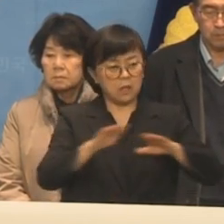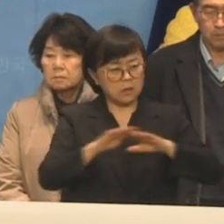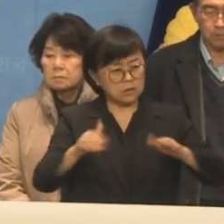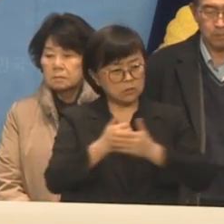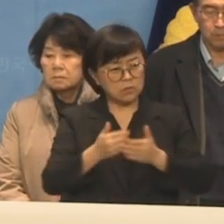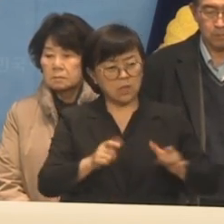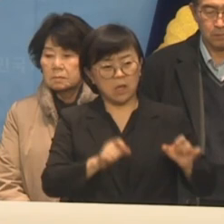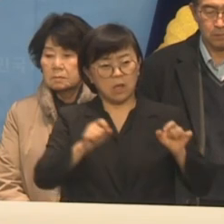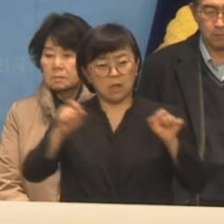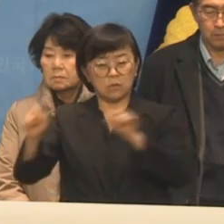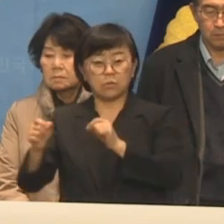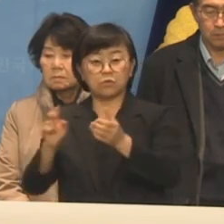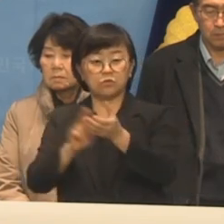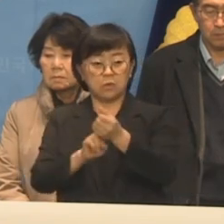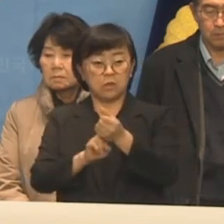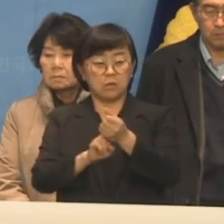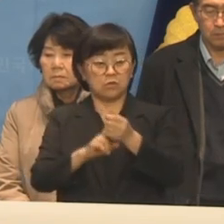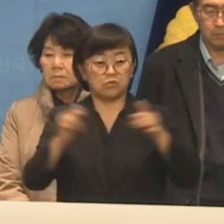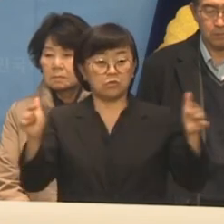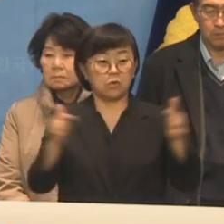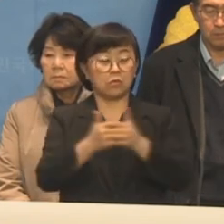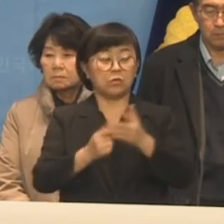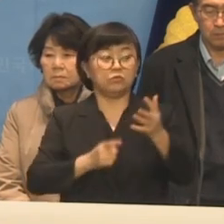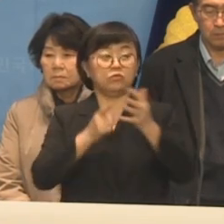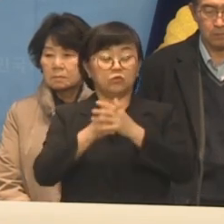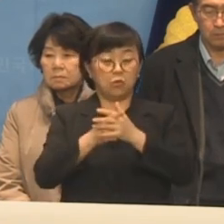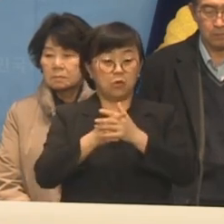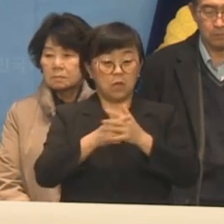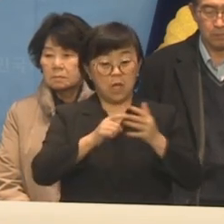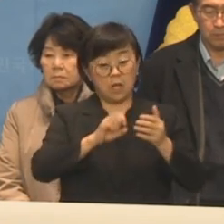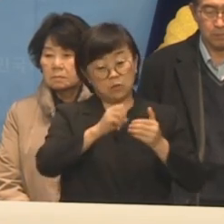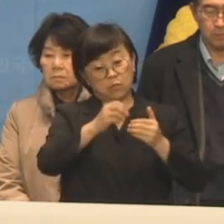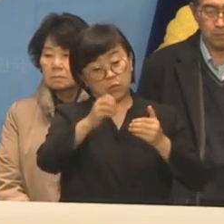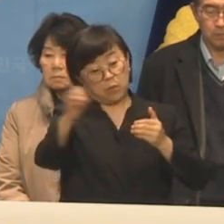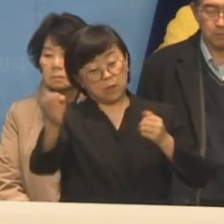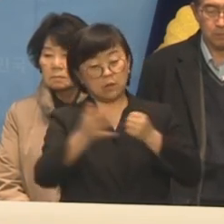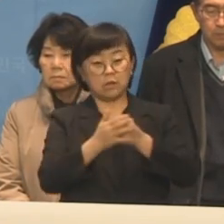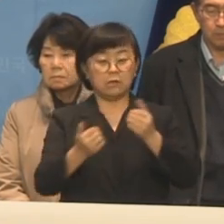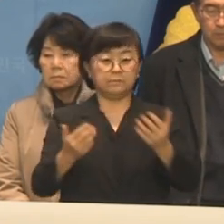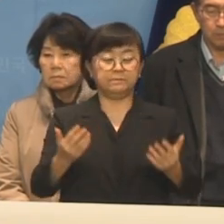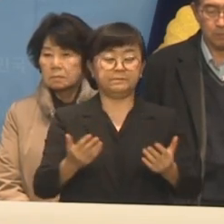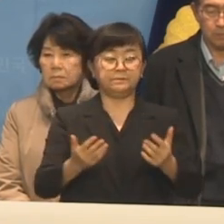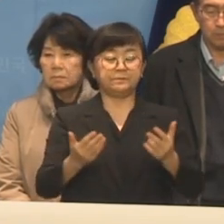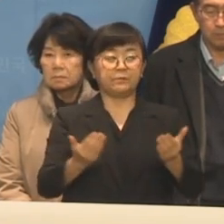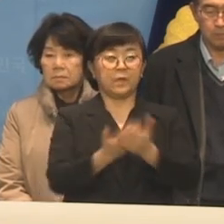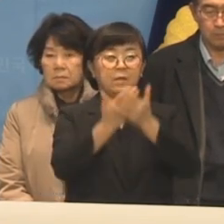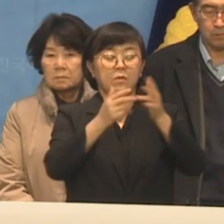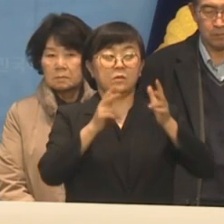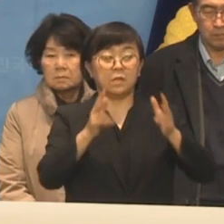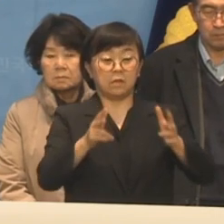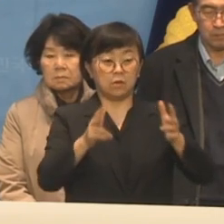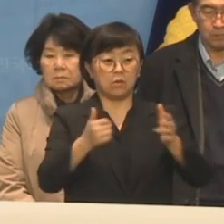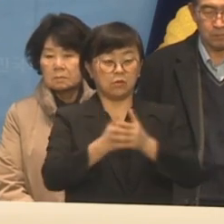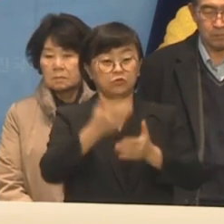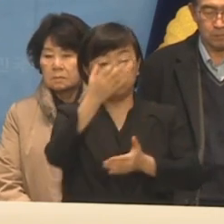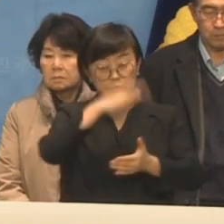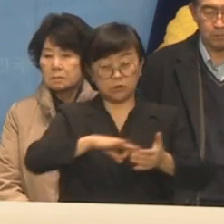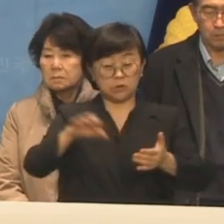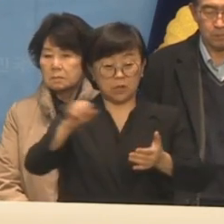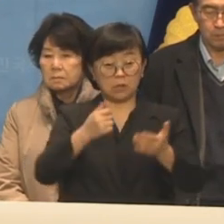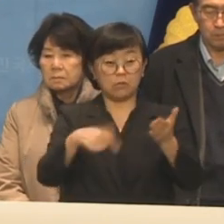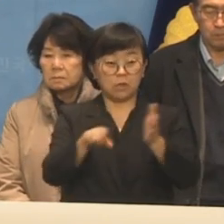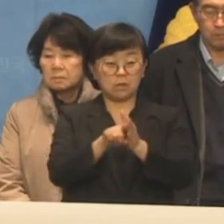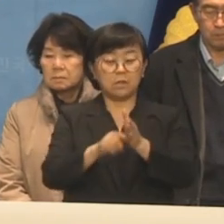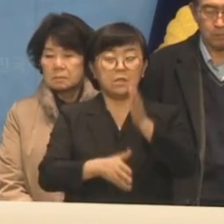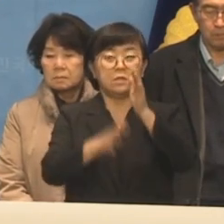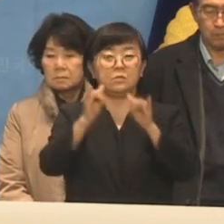은폐와 축소를 통해 누설이 진행되고 있음에도 발전소를 가동하여 수익을 갖도록 조치한 것은